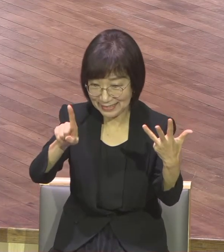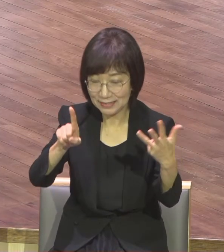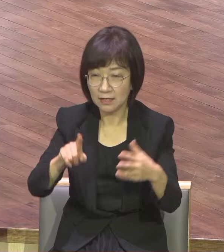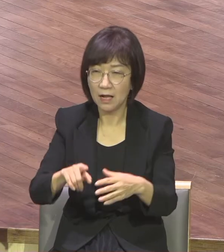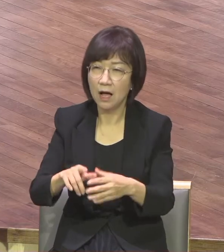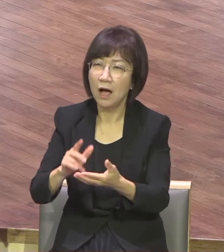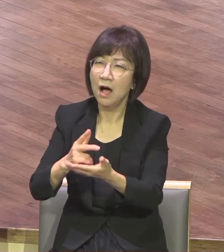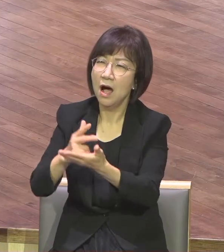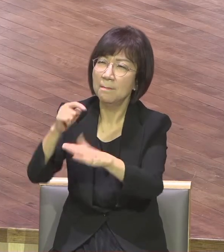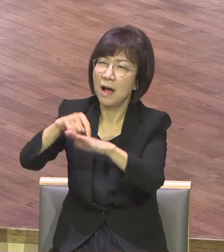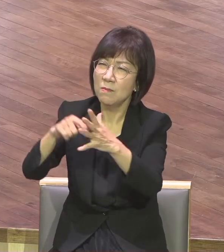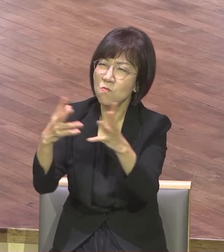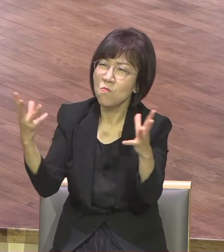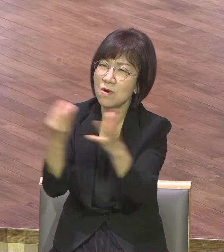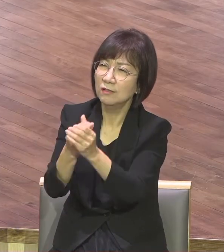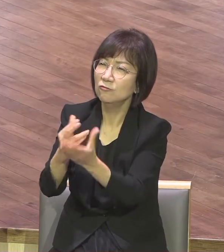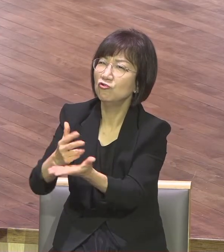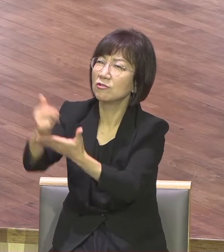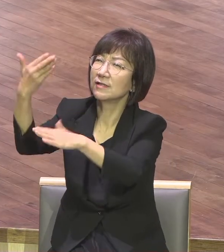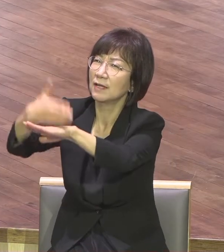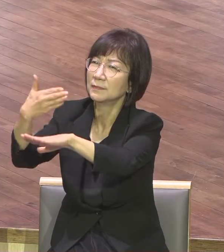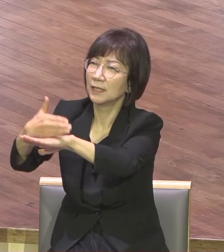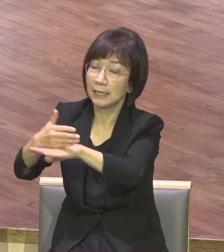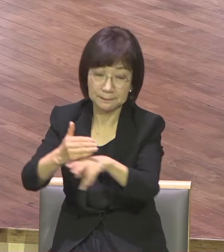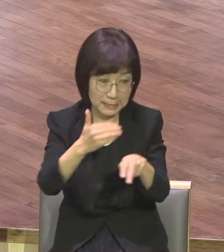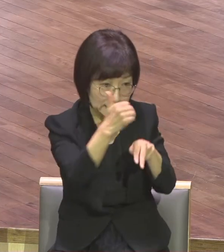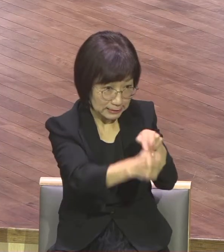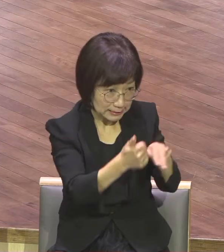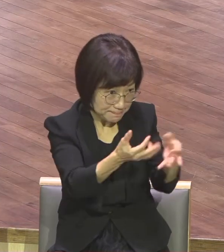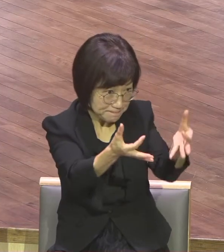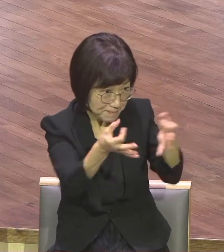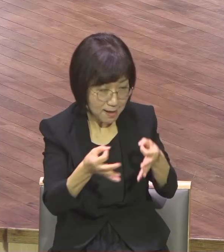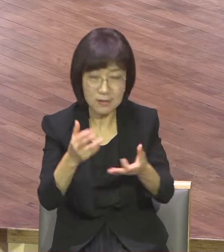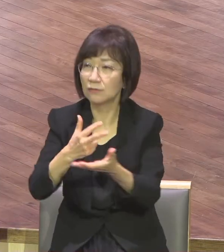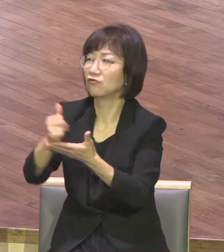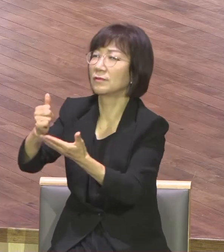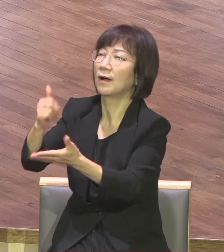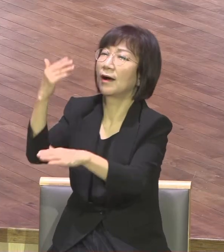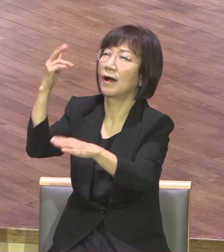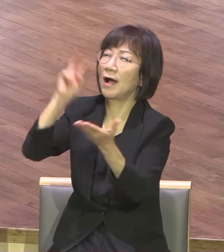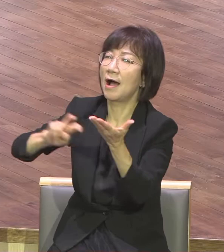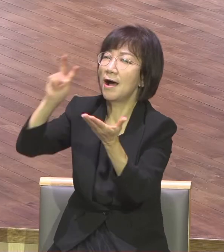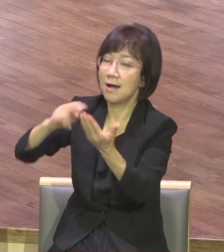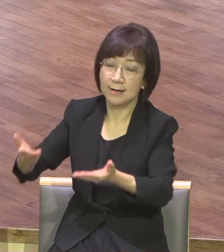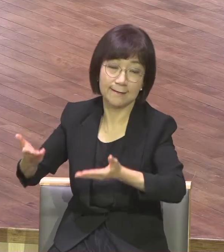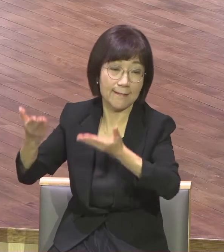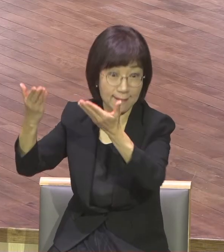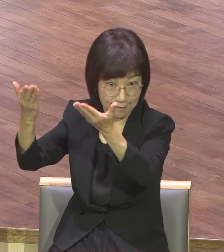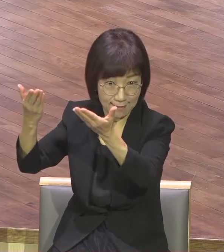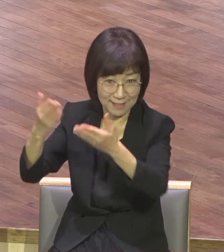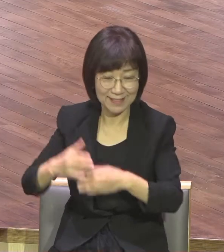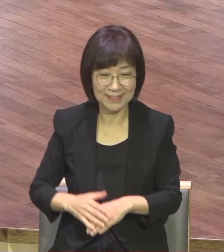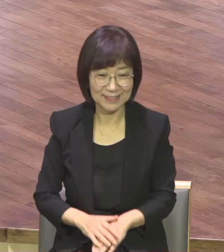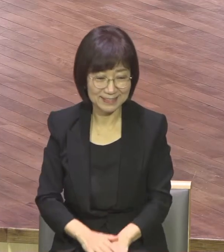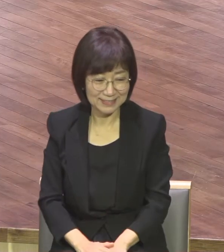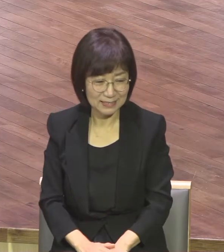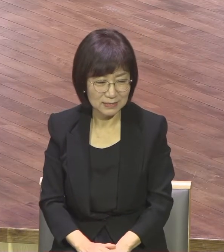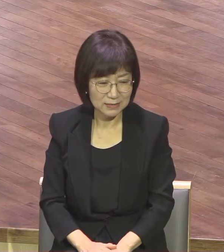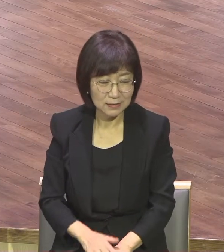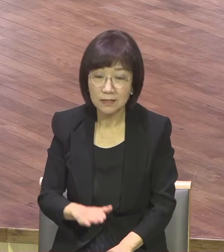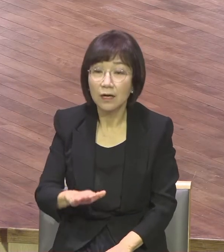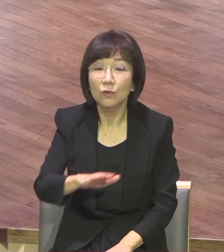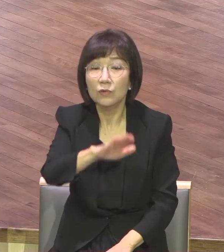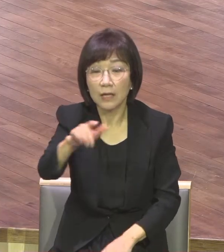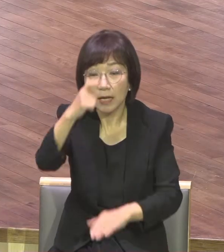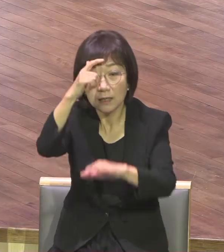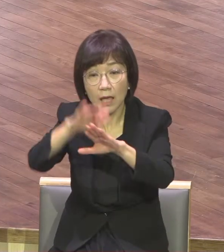감사하며 이방신들 앞에서 주께 찬송하는 것을 고백하고 있어요. 참 예배의 대상은